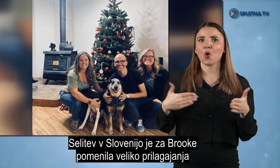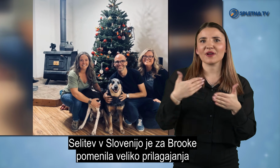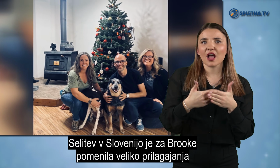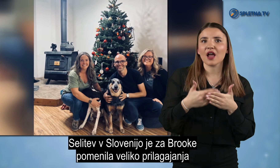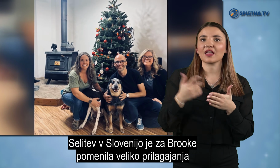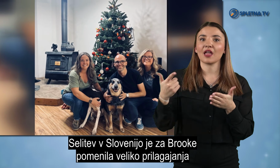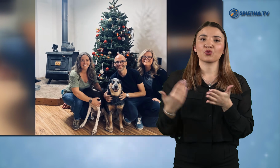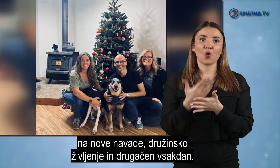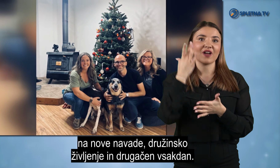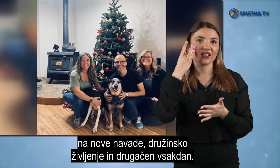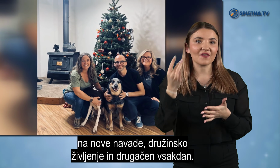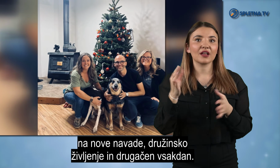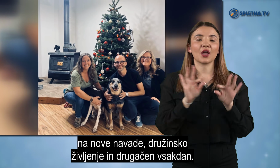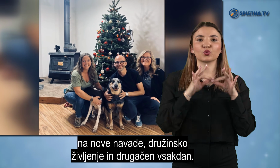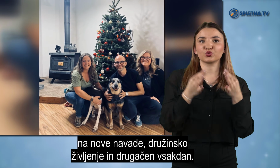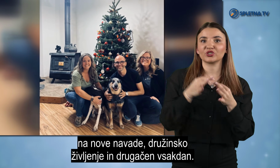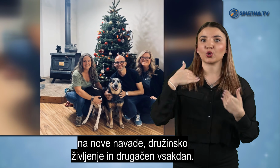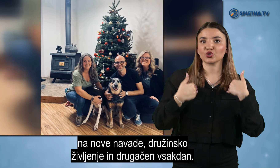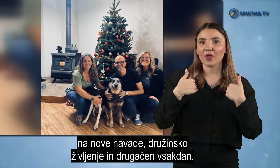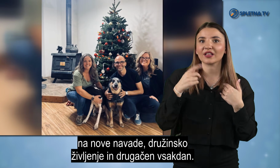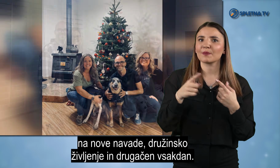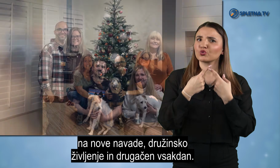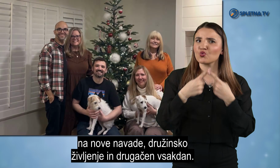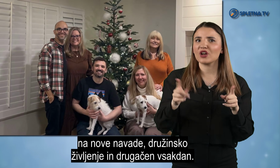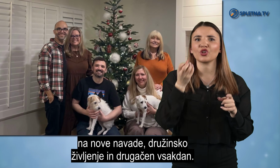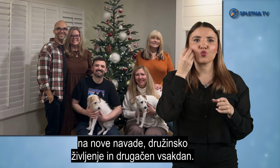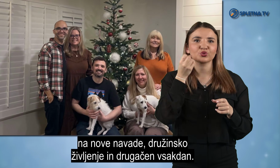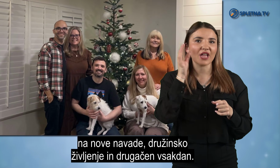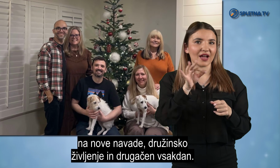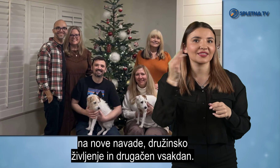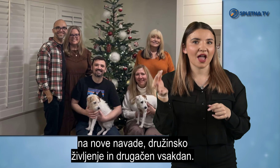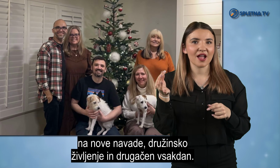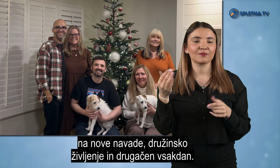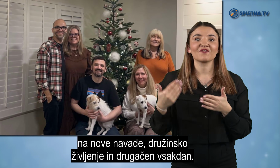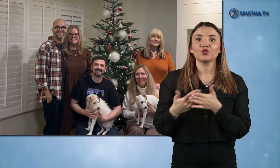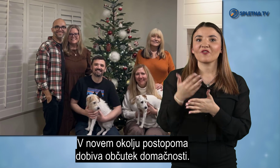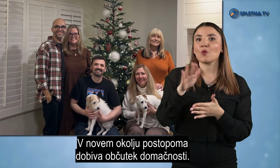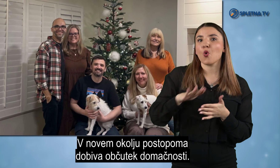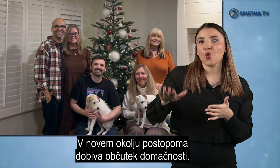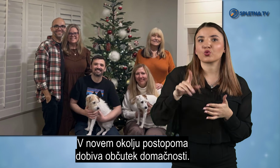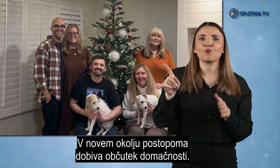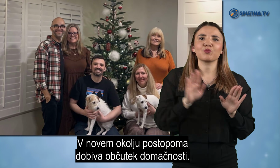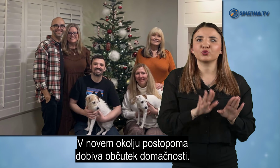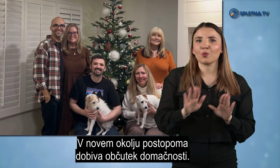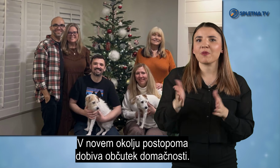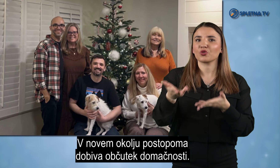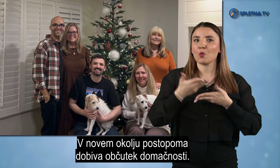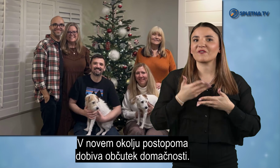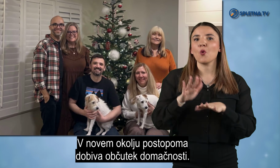prilagajanja na nove navade, družinsko življenje in drugačen vsakdan. V novem okolju postopoma dobiva